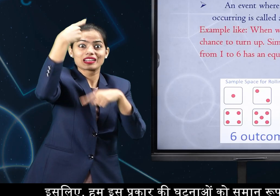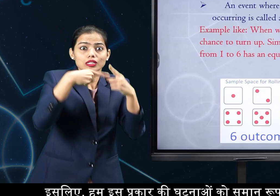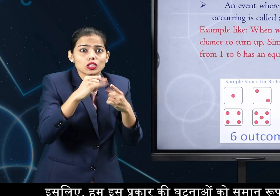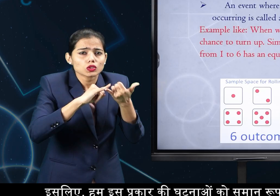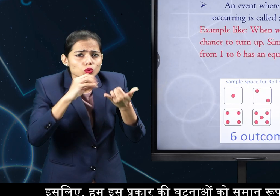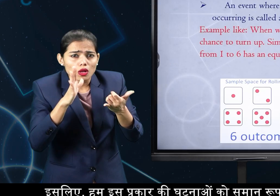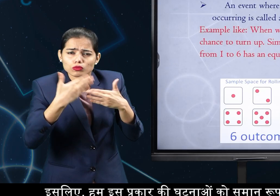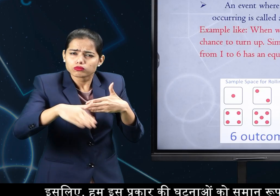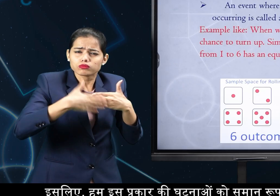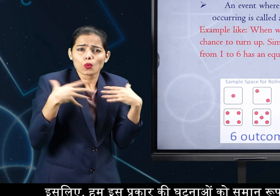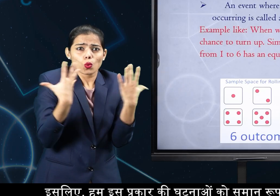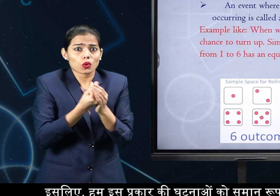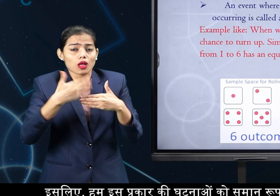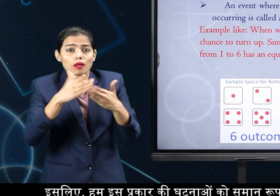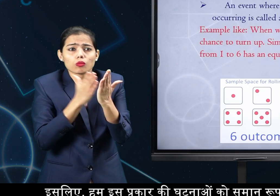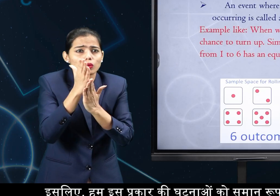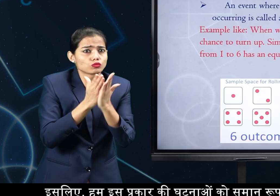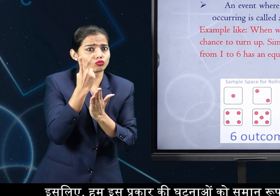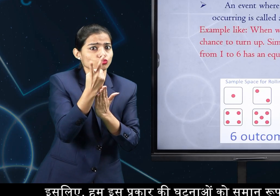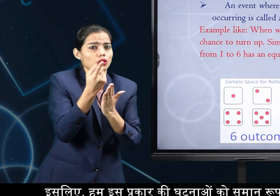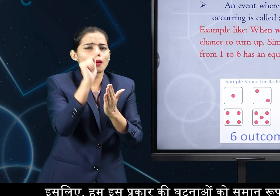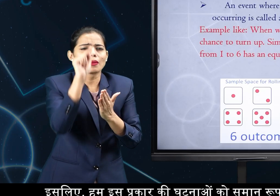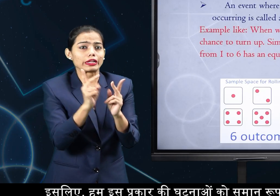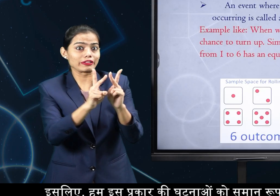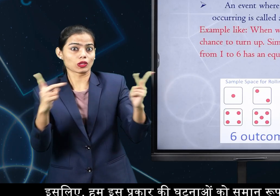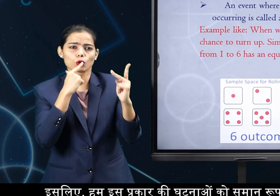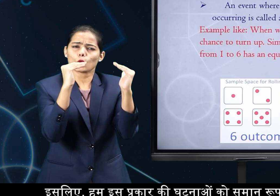को समान रूप से संभावित घटनाओं के रूप में कहते हैं।